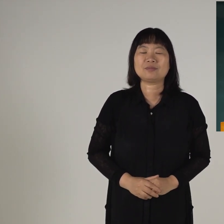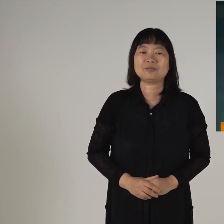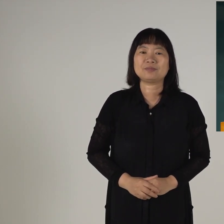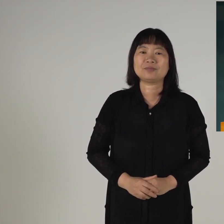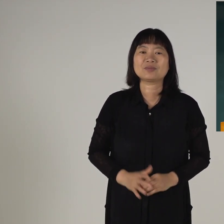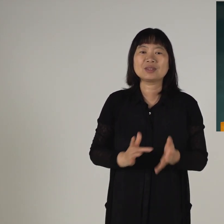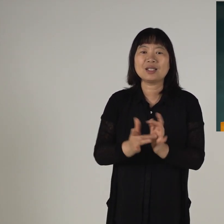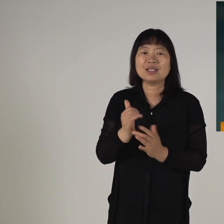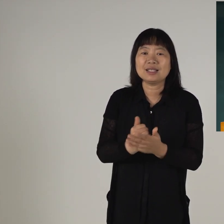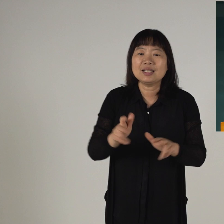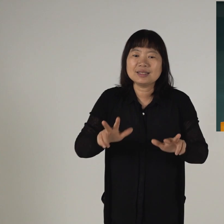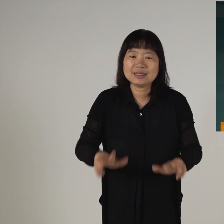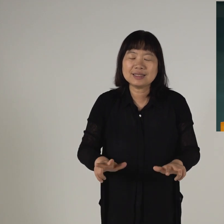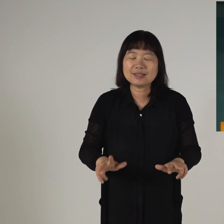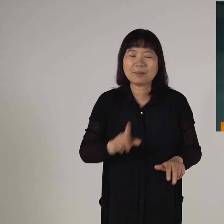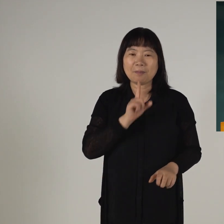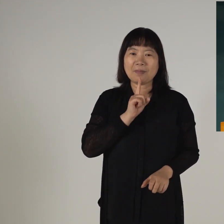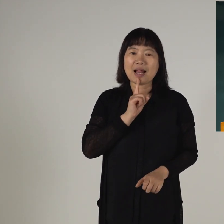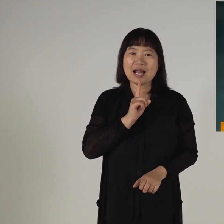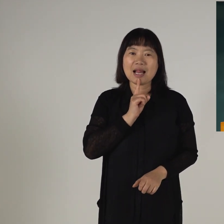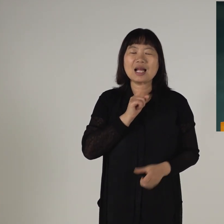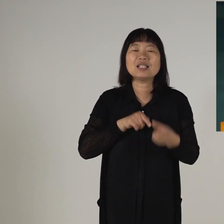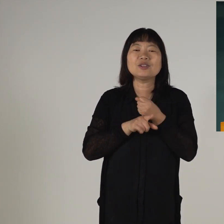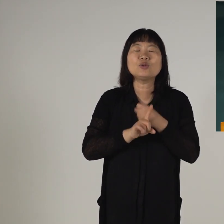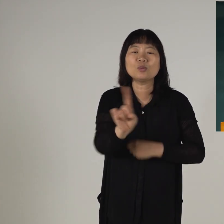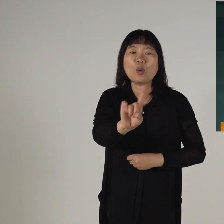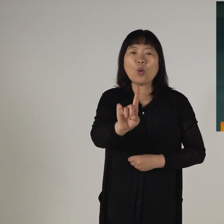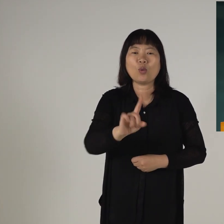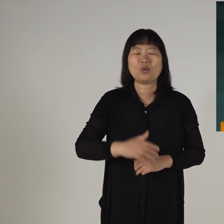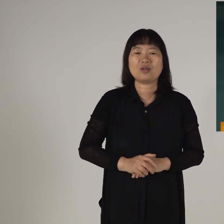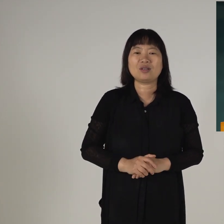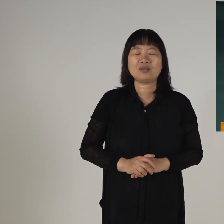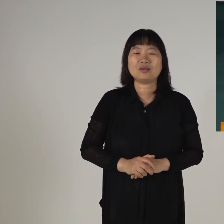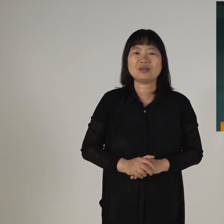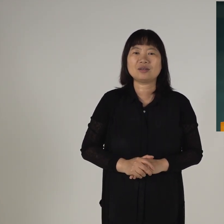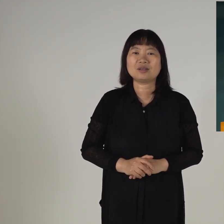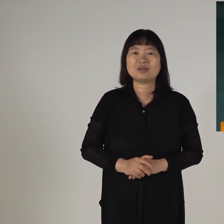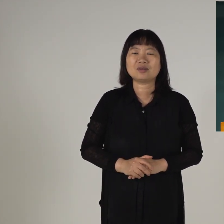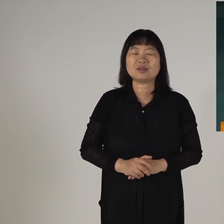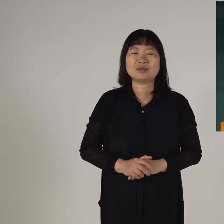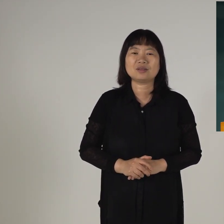그 예수님이 여기서 이 얘기를 꺼내는 이유가 뭐냐면 너희도 이런